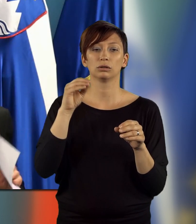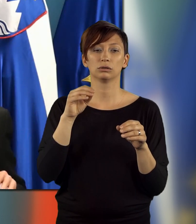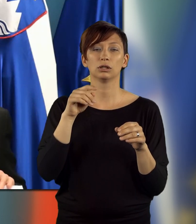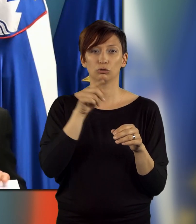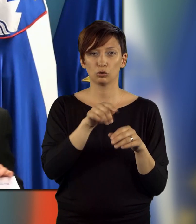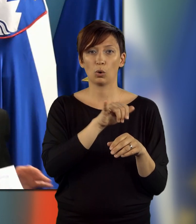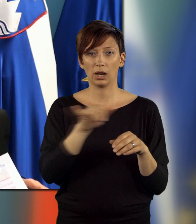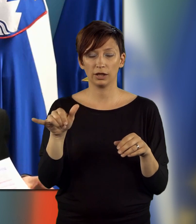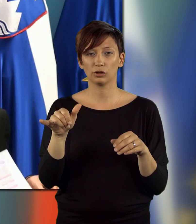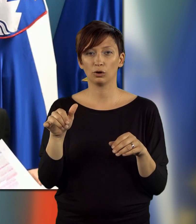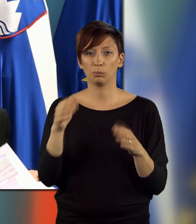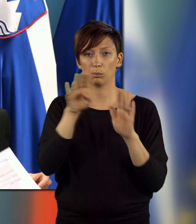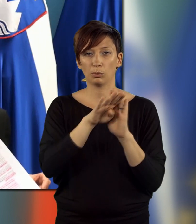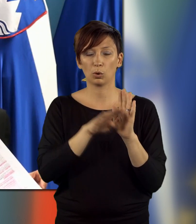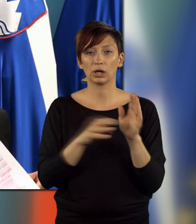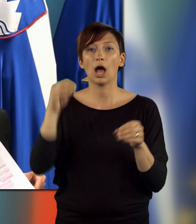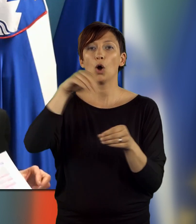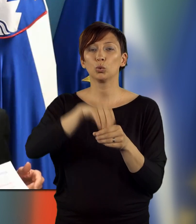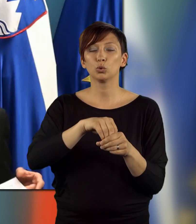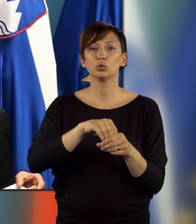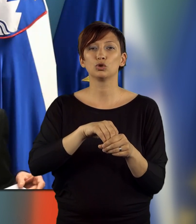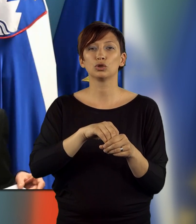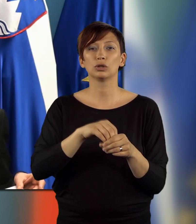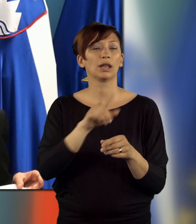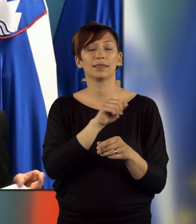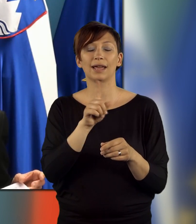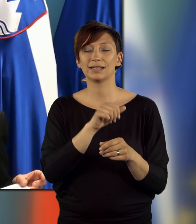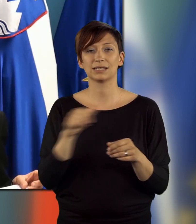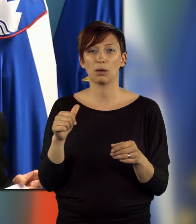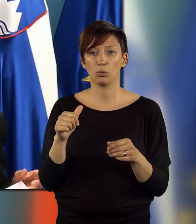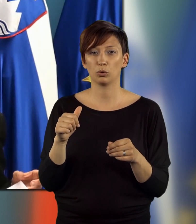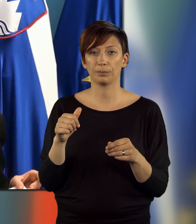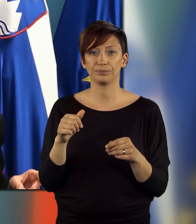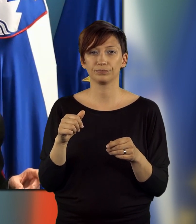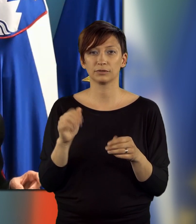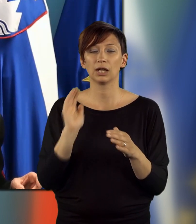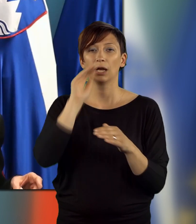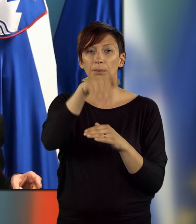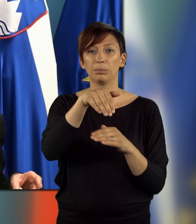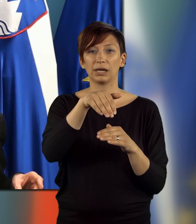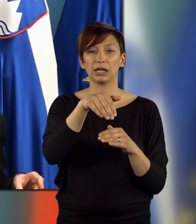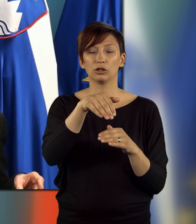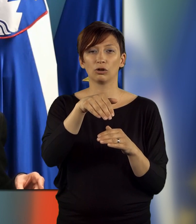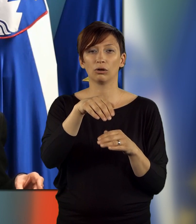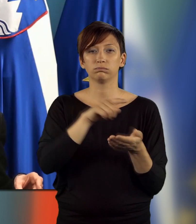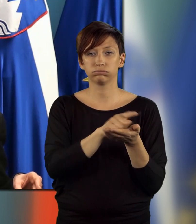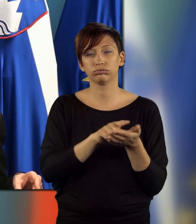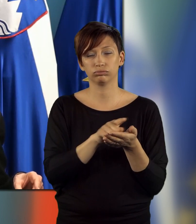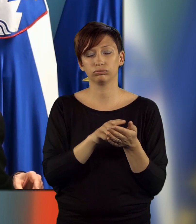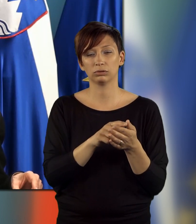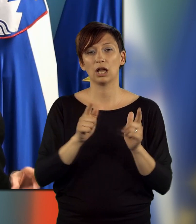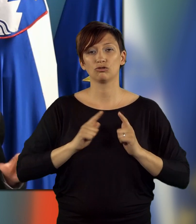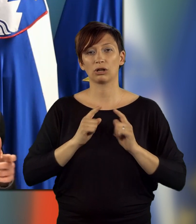vključen letošnji program, smo pa vključili ne samo prekomerne čakalne